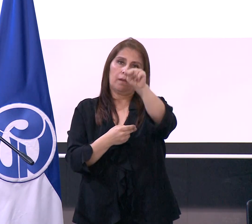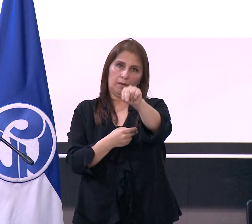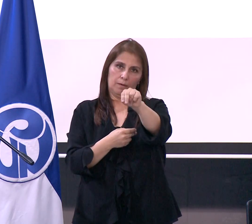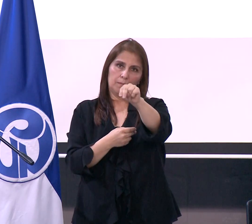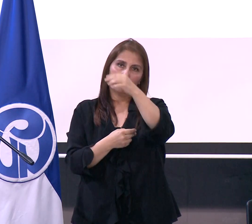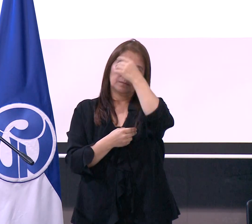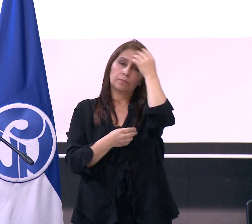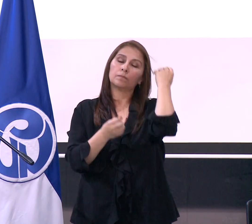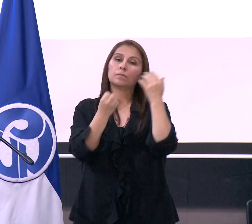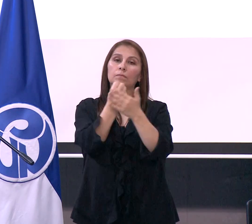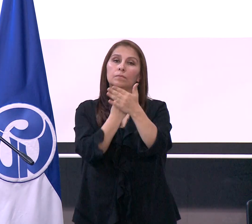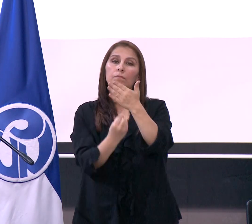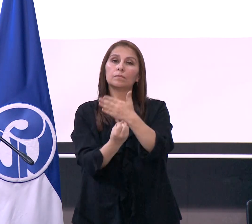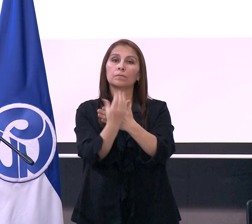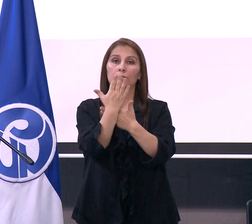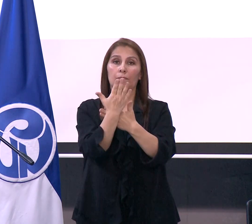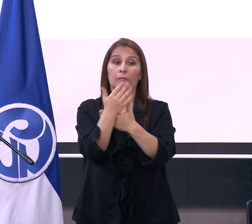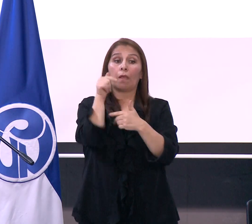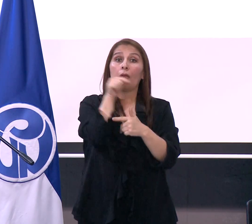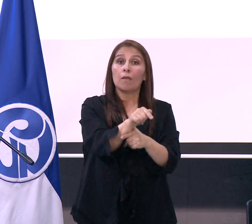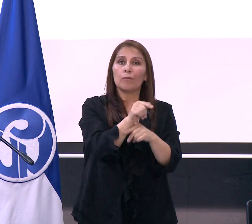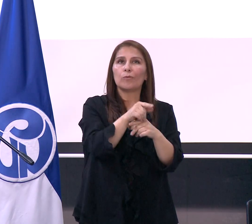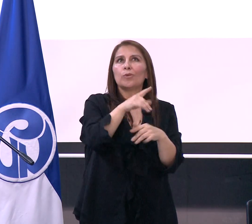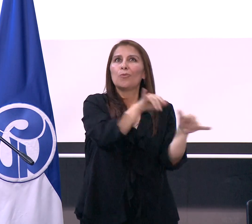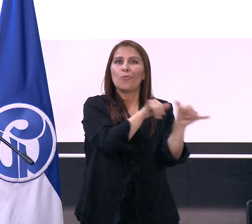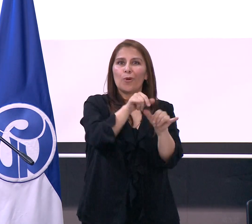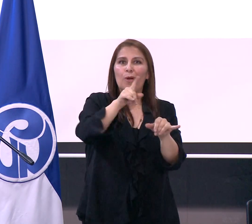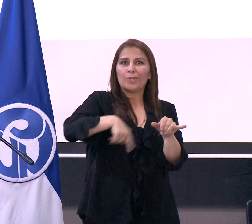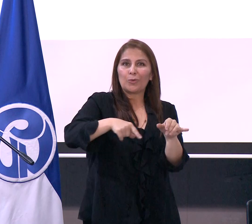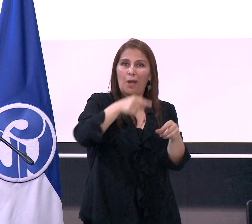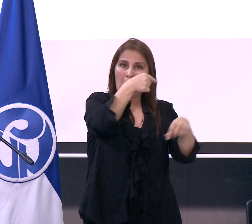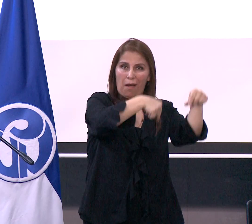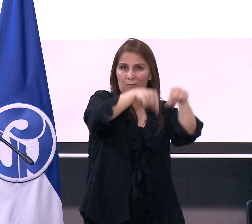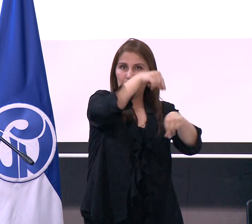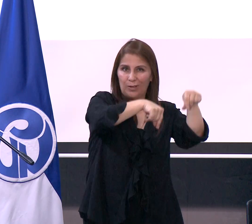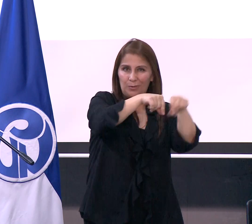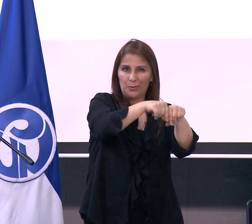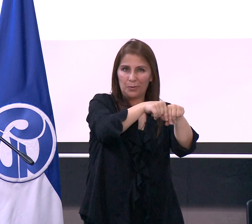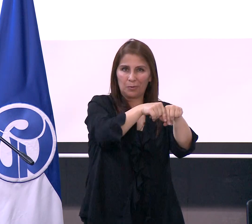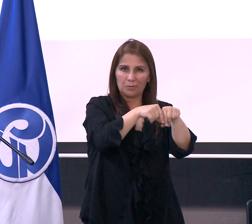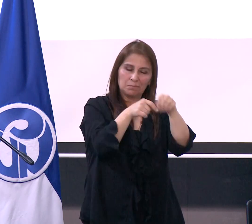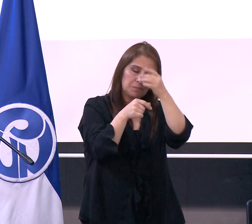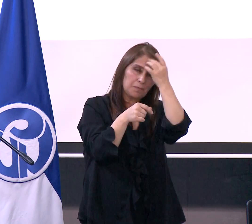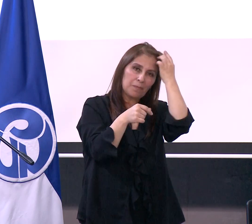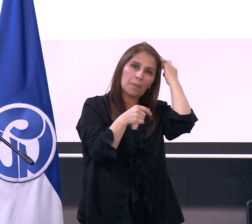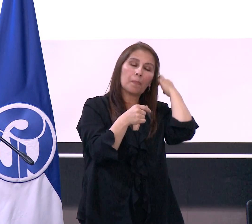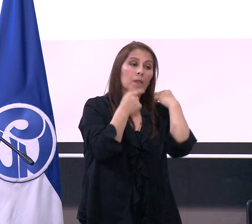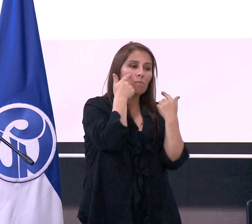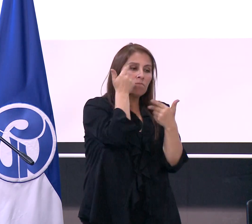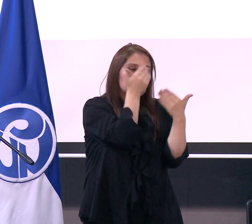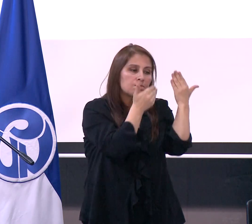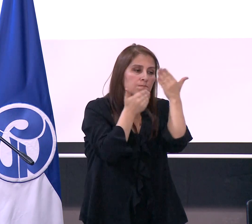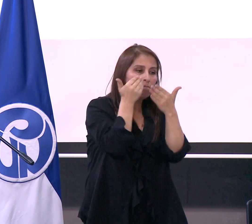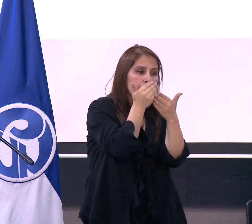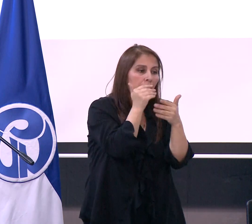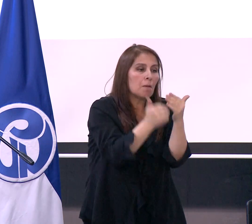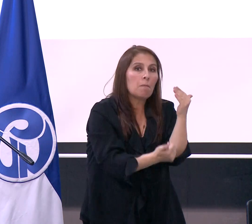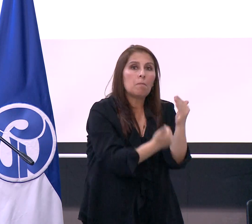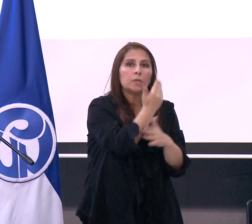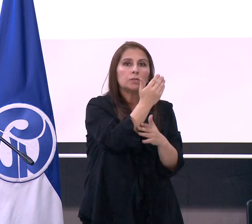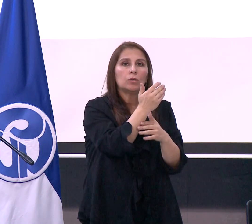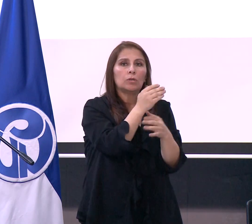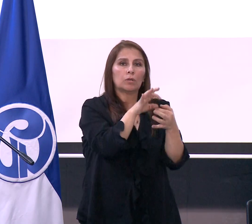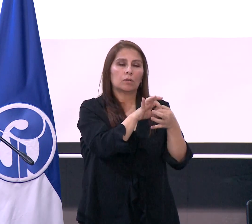aunque pasó a ser la escuela laboratorio de la universidad comenzó un proceso de desconexión